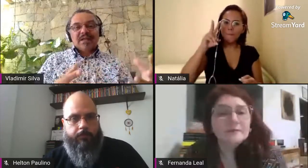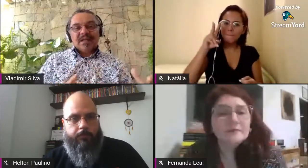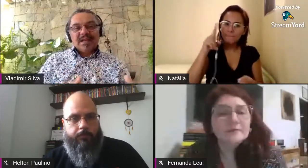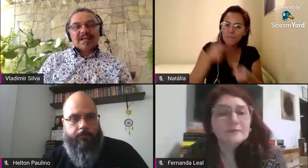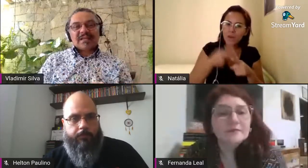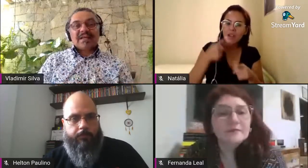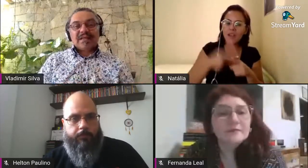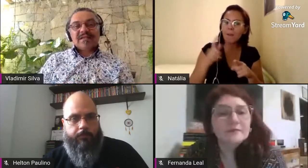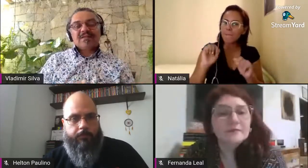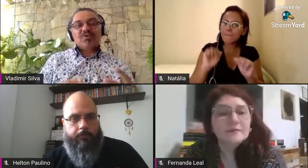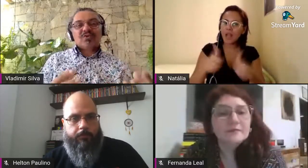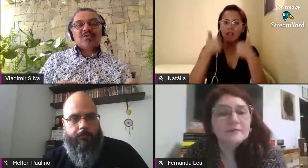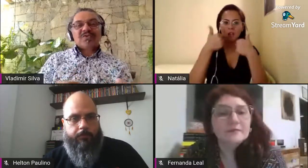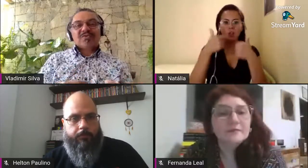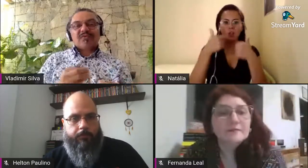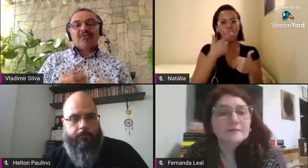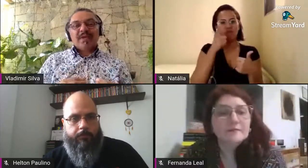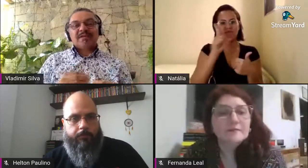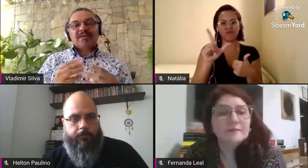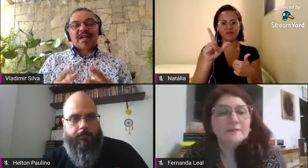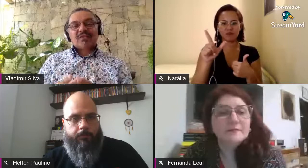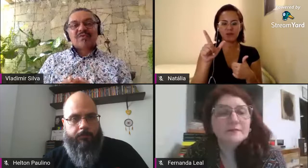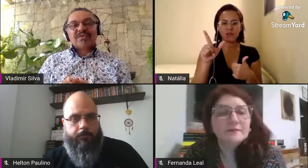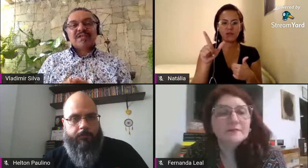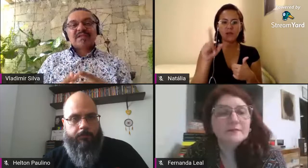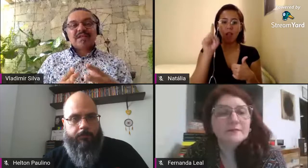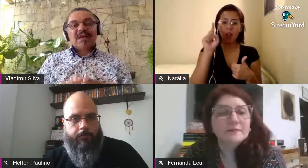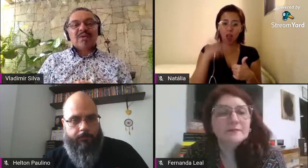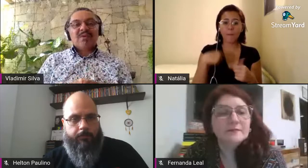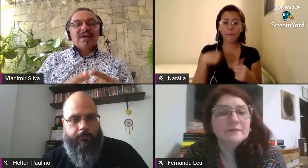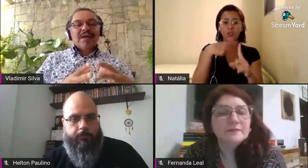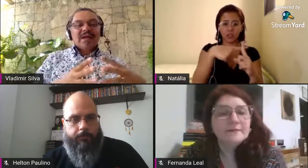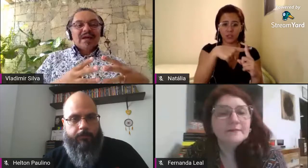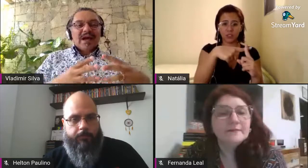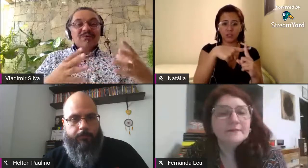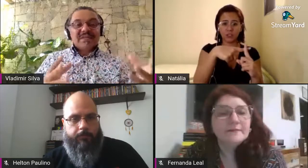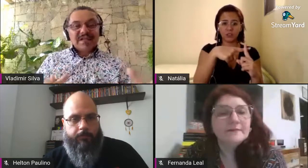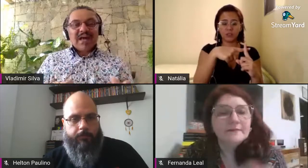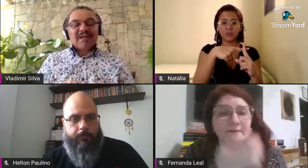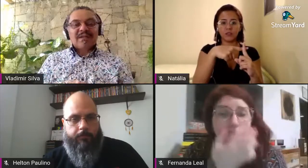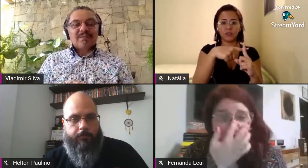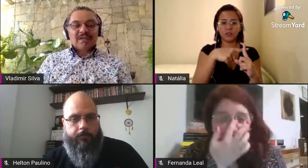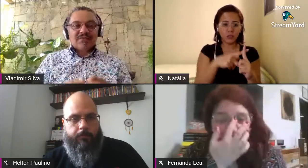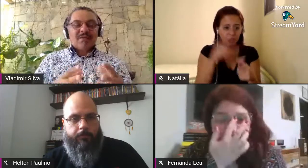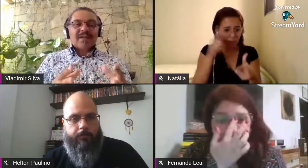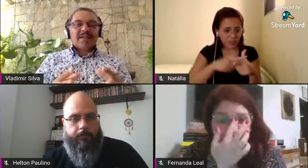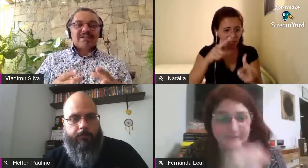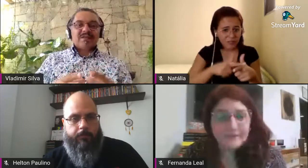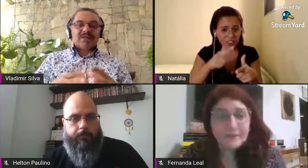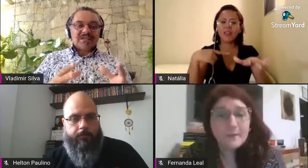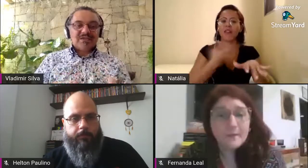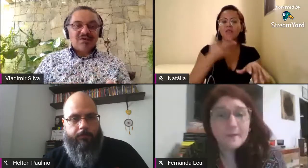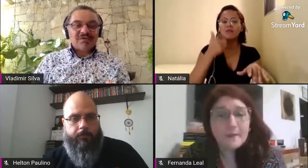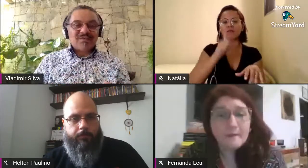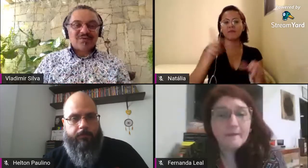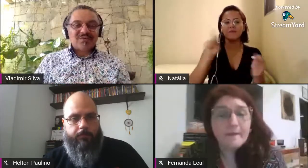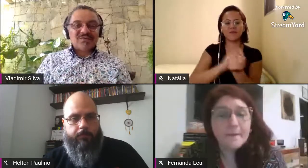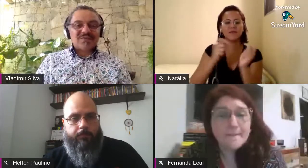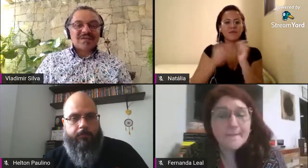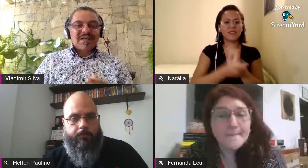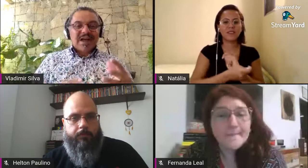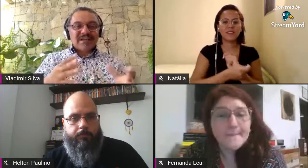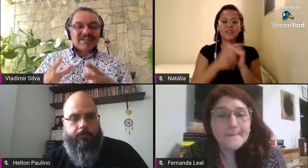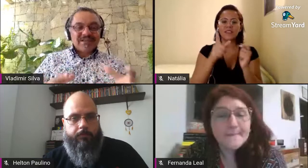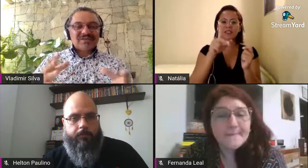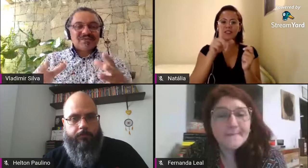que essa crise nos trouxe, o desenvolvimento de tecnologias que irão auxiliar, digamos, na formatação desses novos